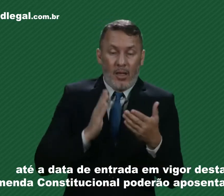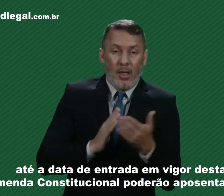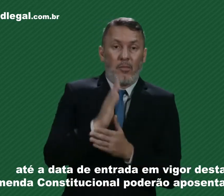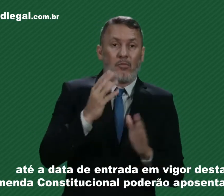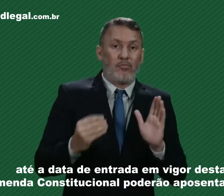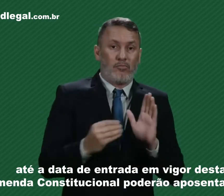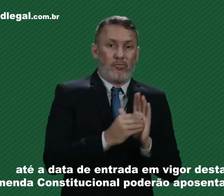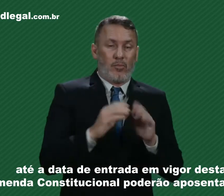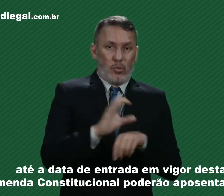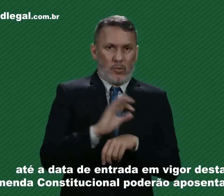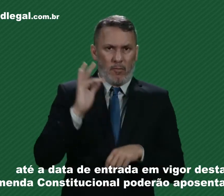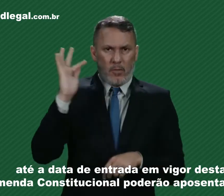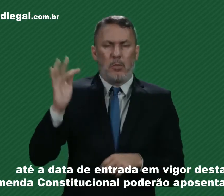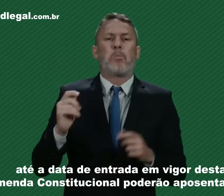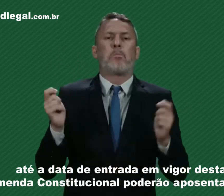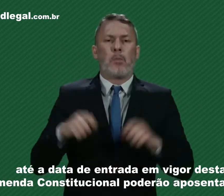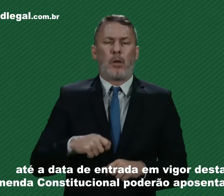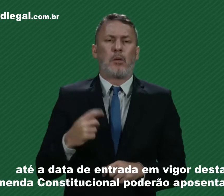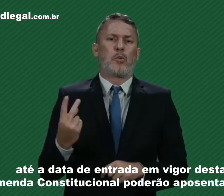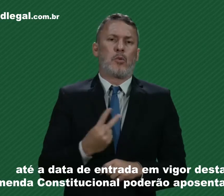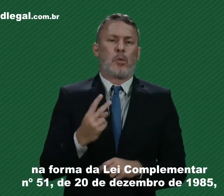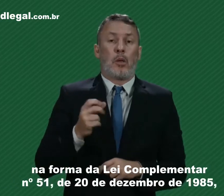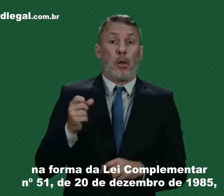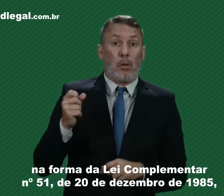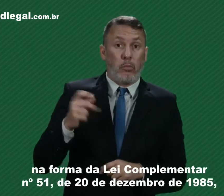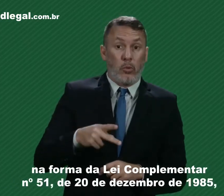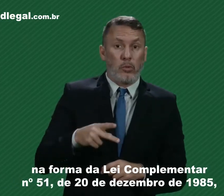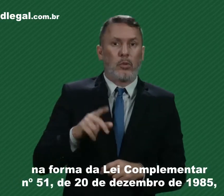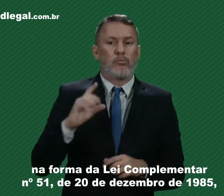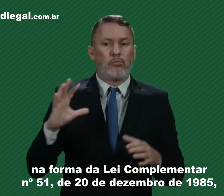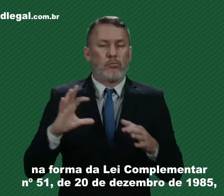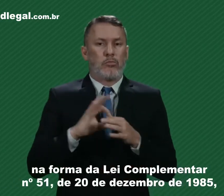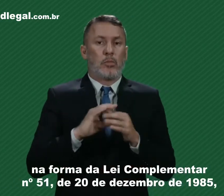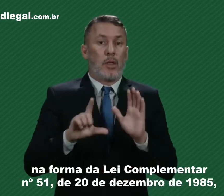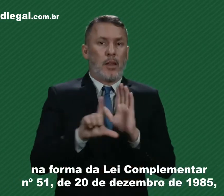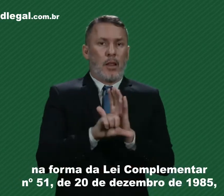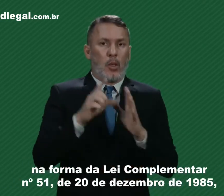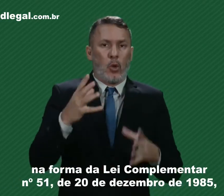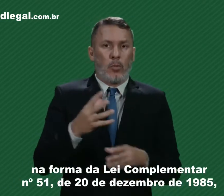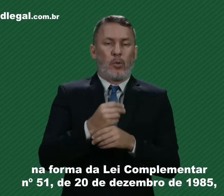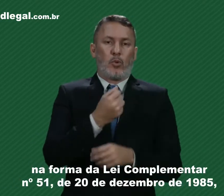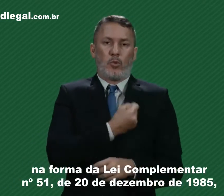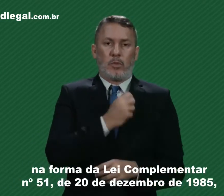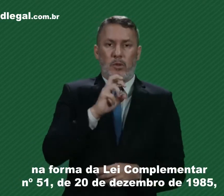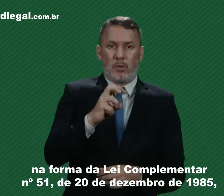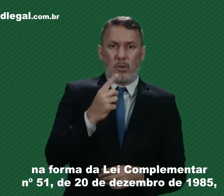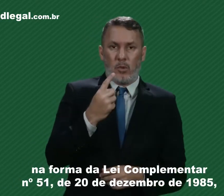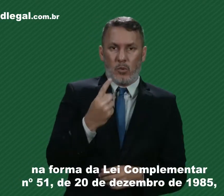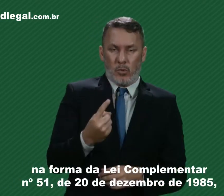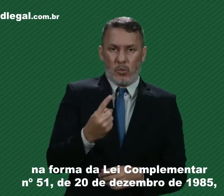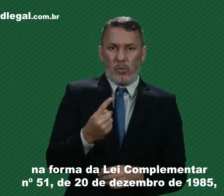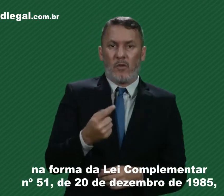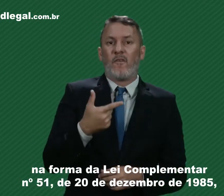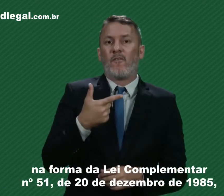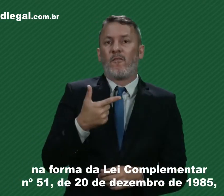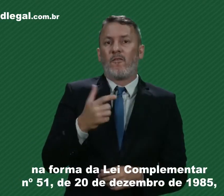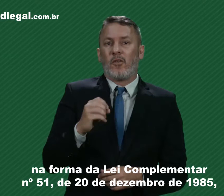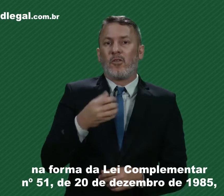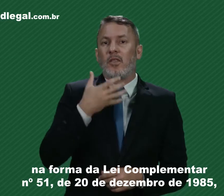emenda constitucional poderão aposentar-se, na forma da Lei Complementar número 51, de 20 de dezembro